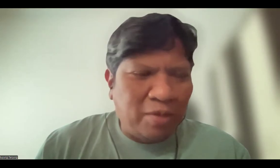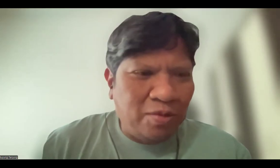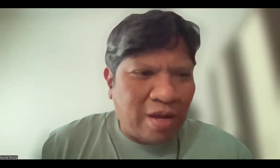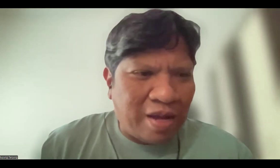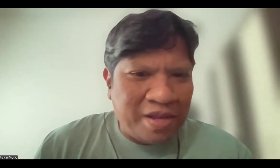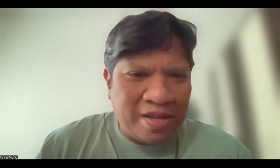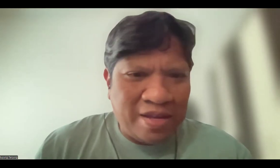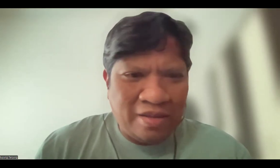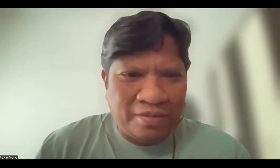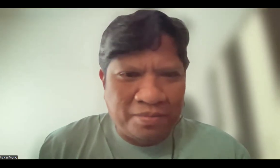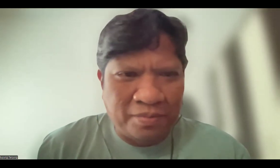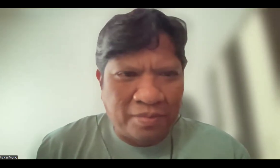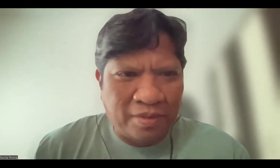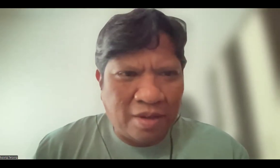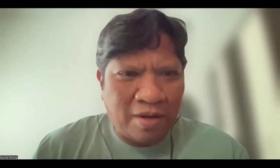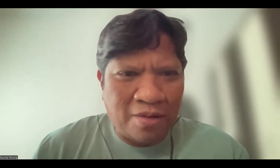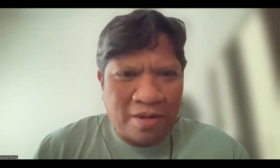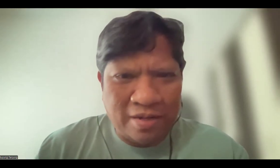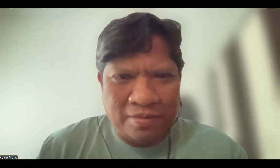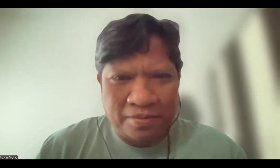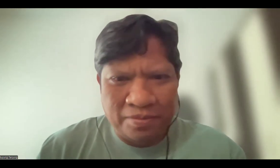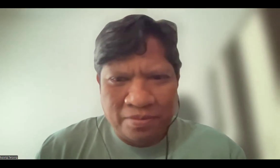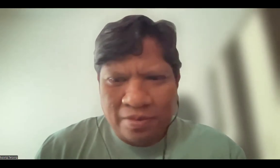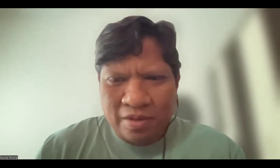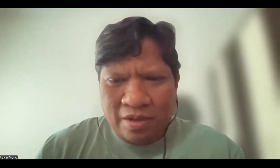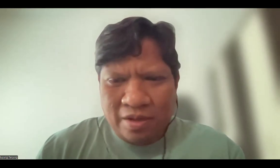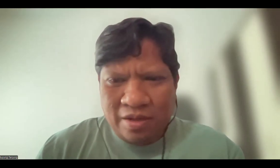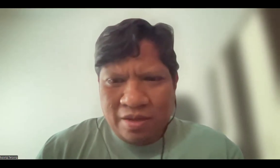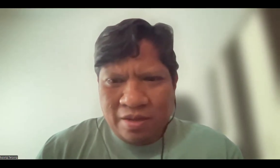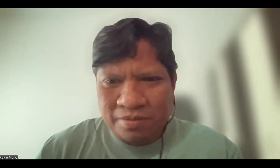Kita menunggu yang lainnya ya, kawan-kawan.